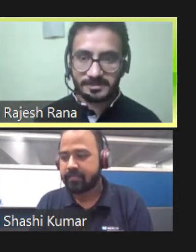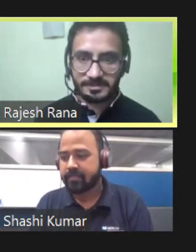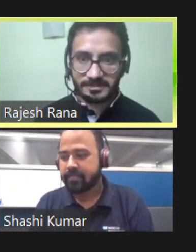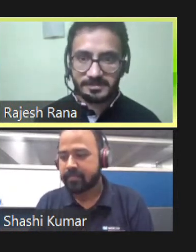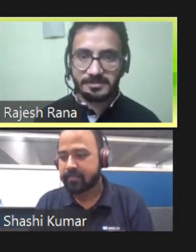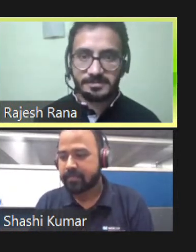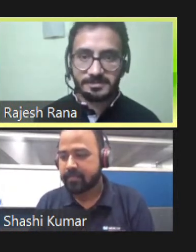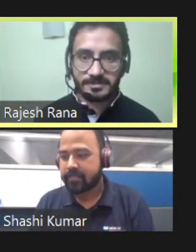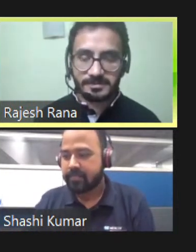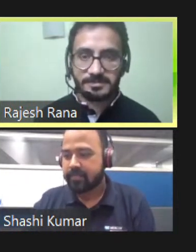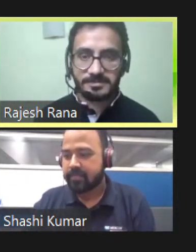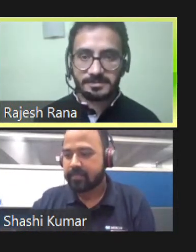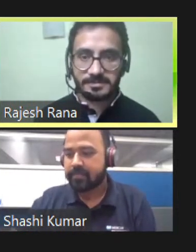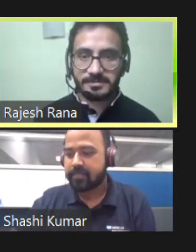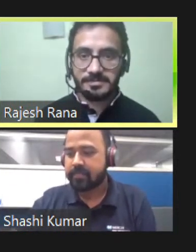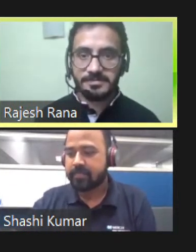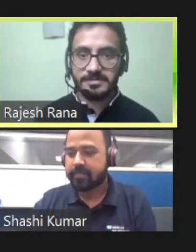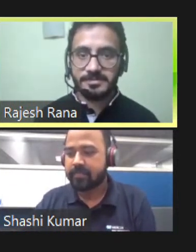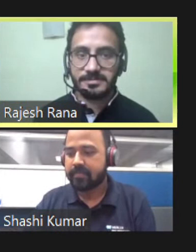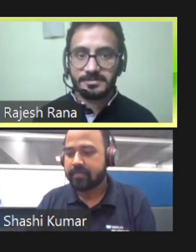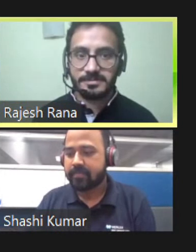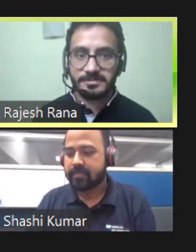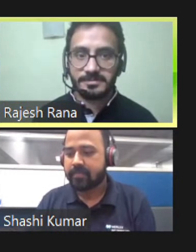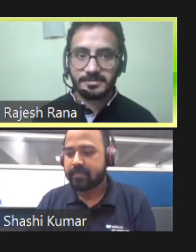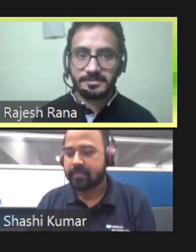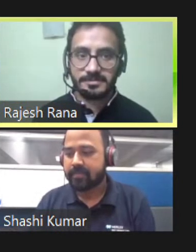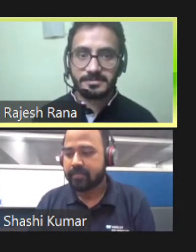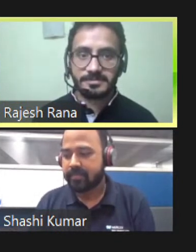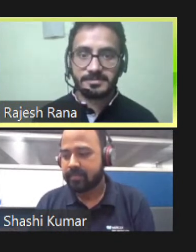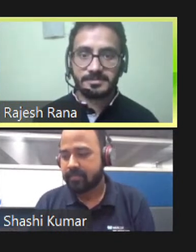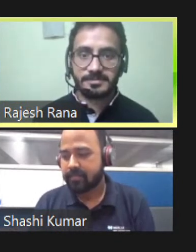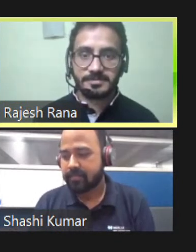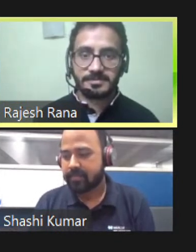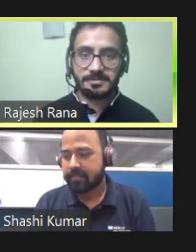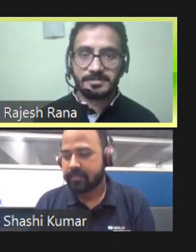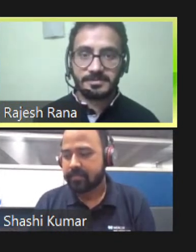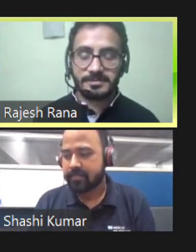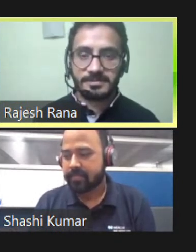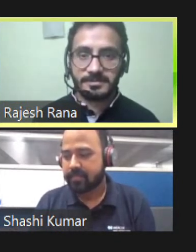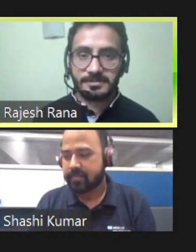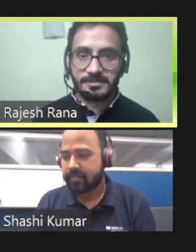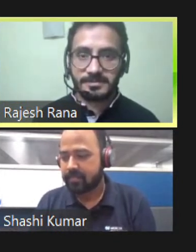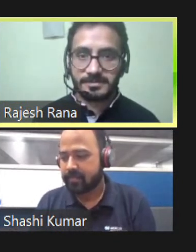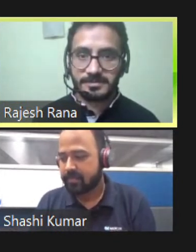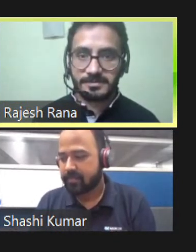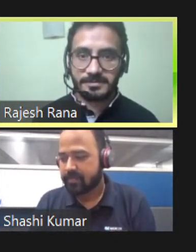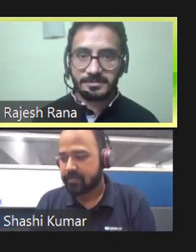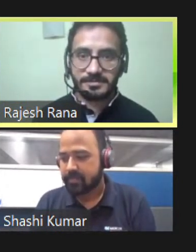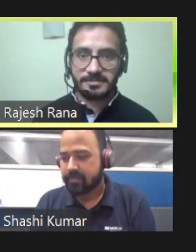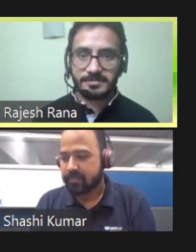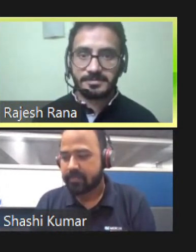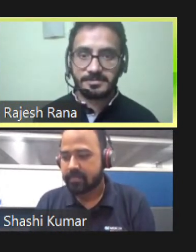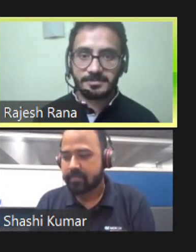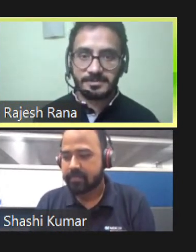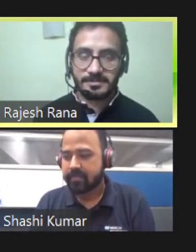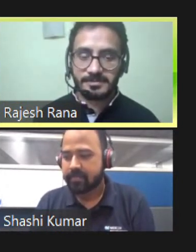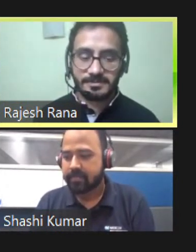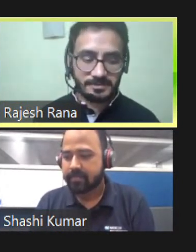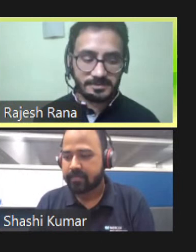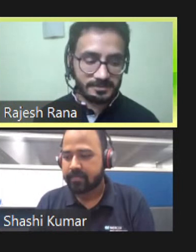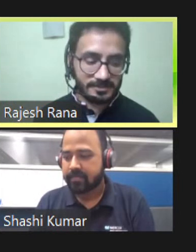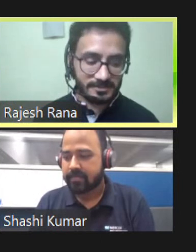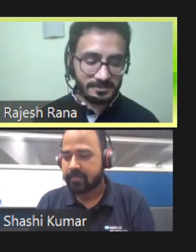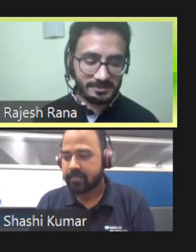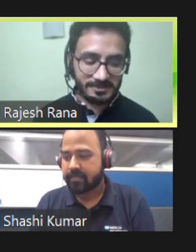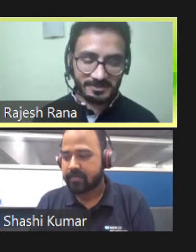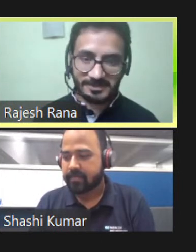रात तुरिया मैं तुरिया बड़ा ना मैं तो जावे मुड़िया ओ जीवे रहिंदे पन्ने नाल पन्ने जुड़दे मैं रहां